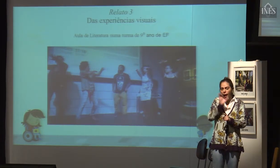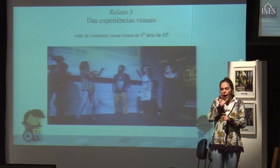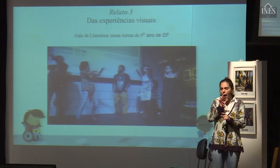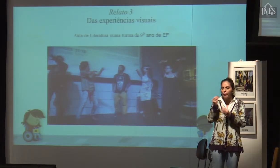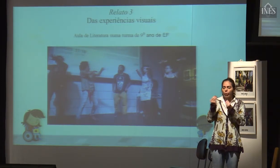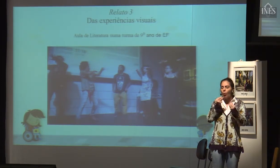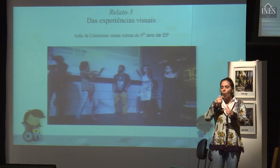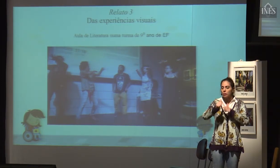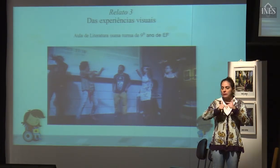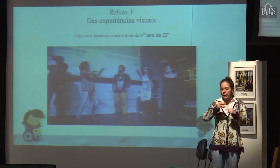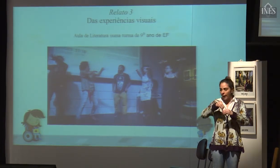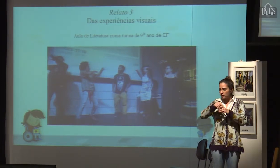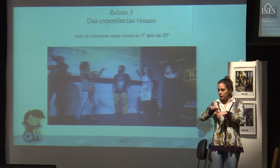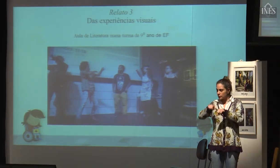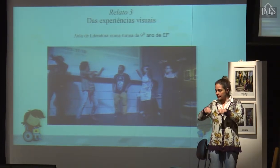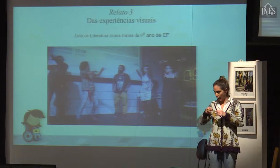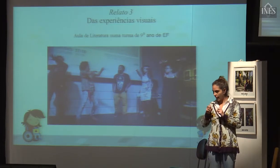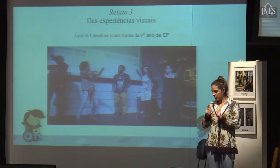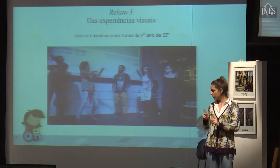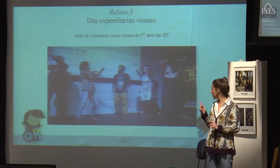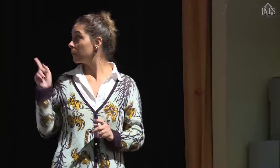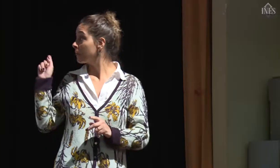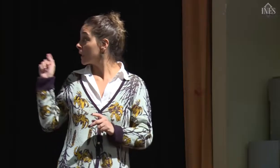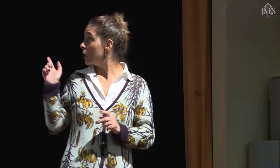É só para mostrar rapidamente como é o meu trabalho em sala de aula, tá certo?